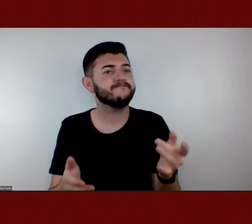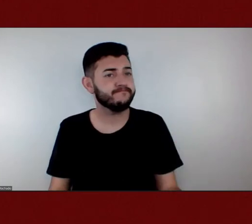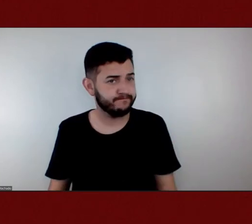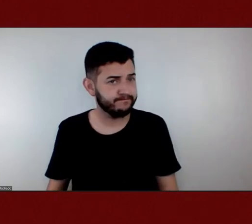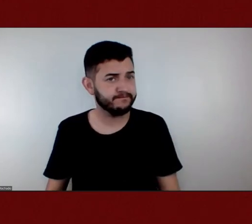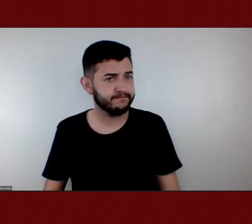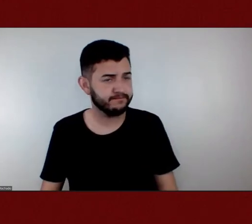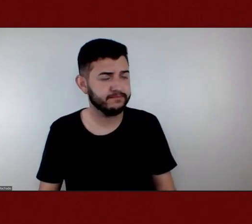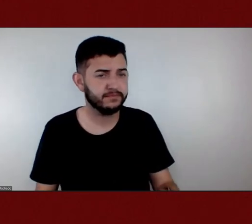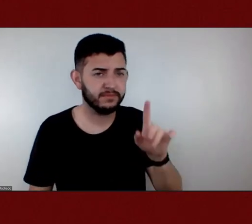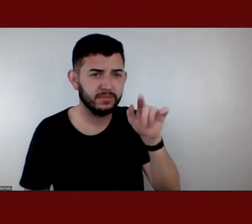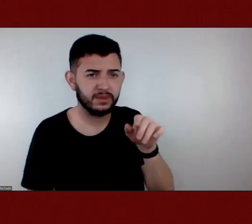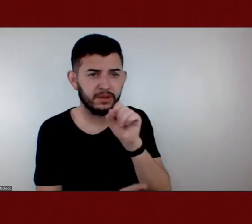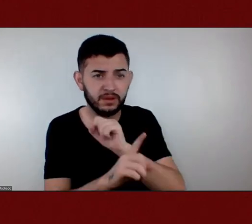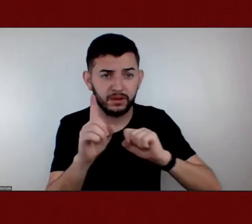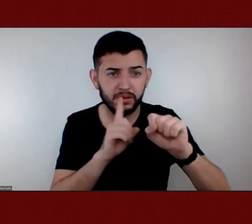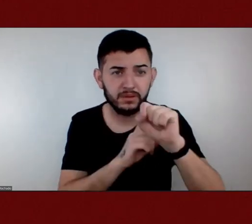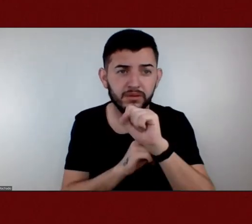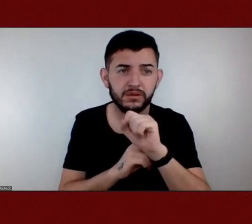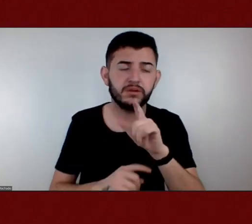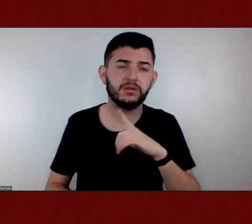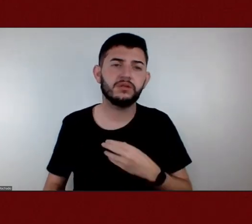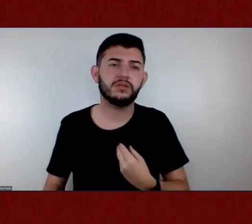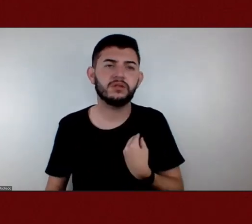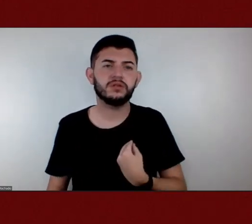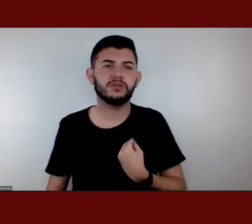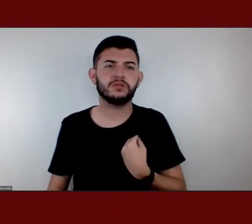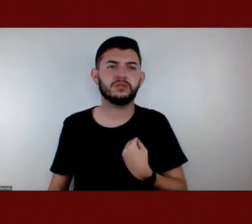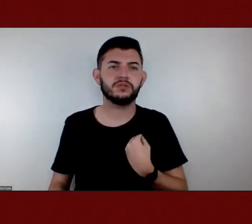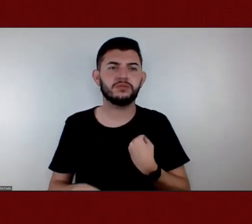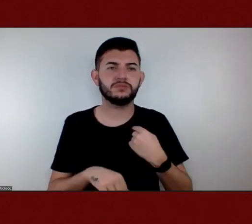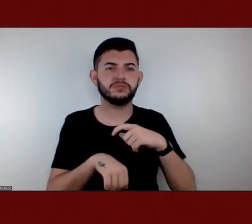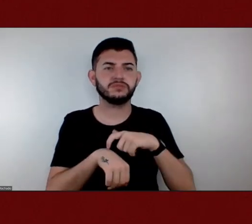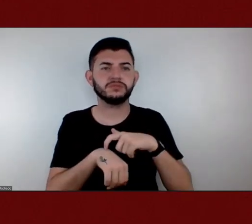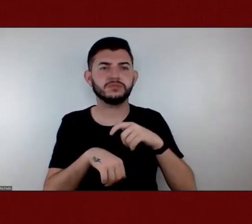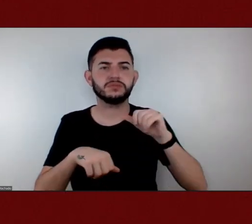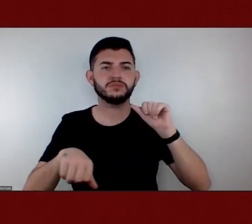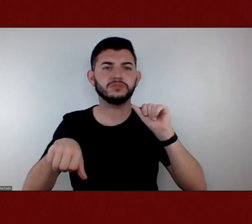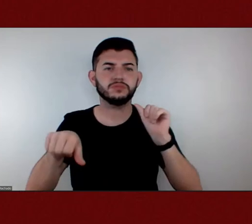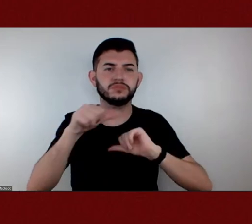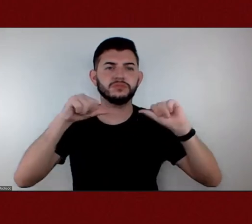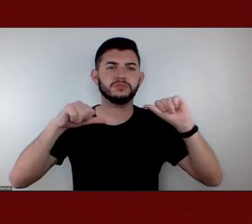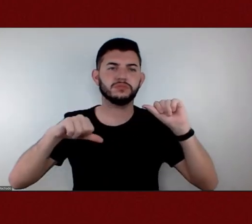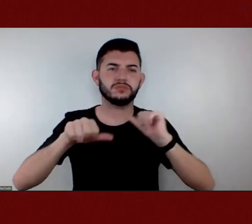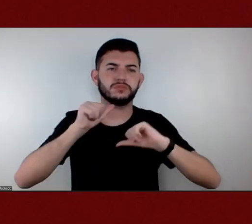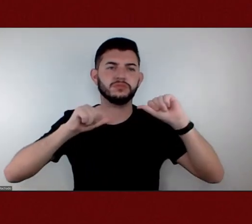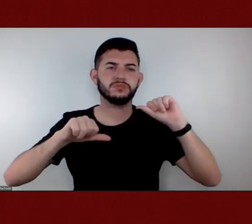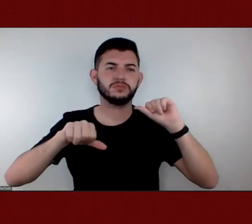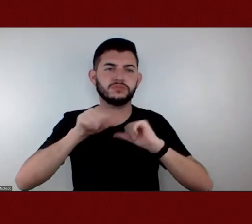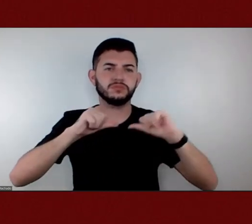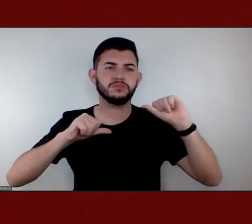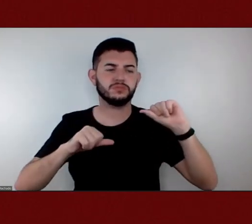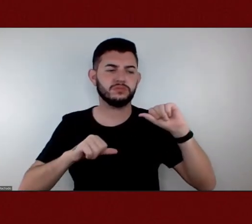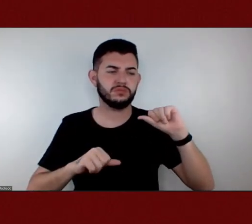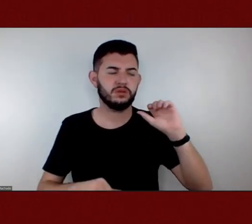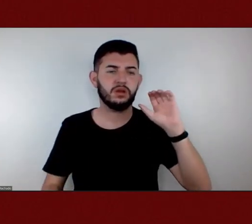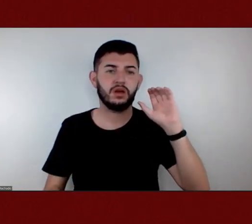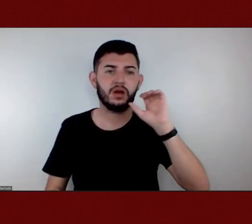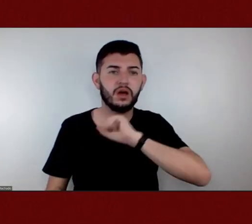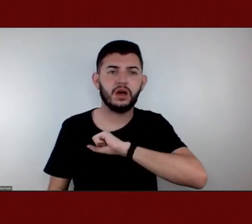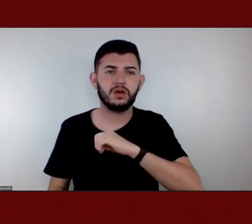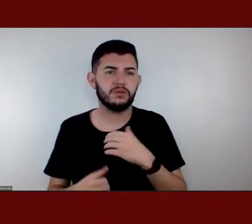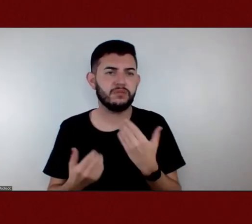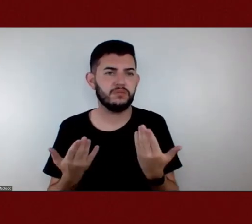Uma sociedade que, inclusive, vive momentos de transição disruptiva. Uma sociedade